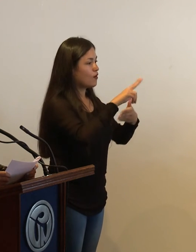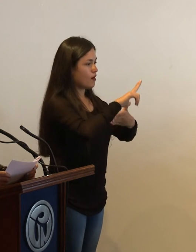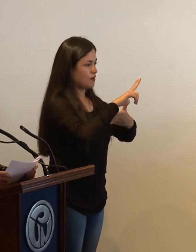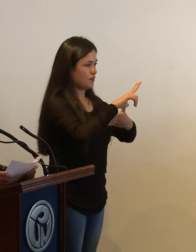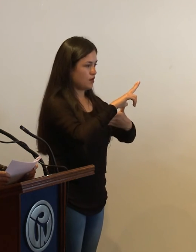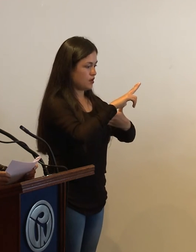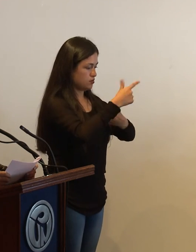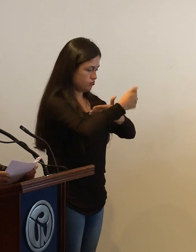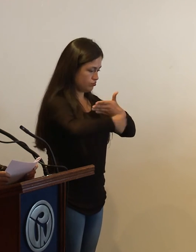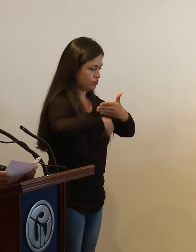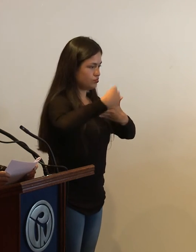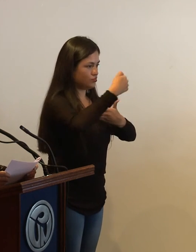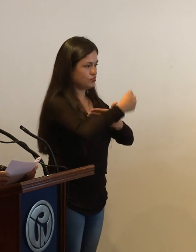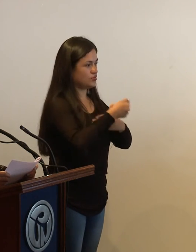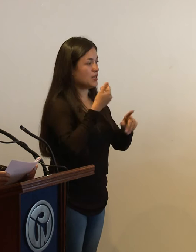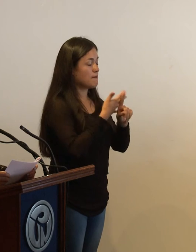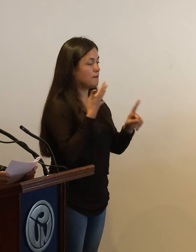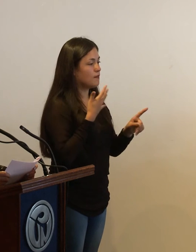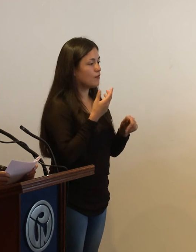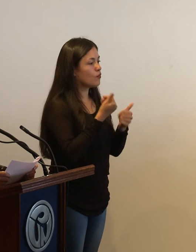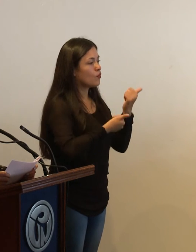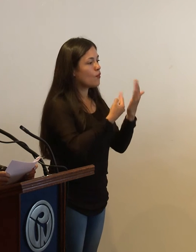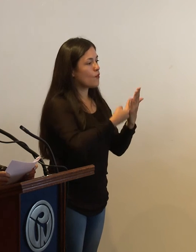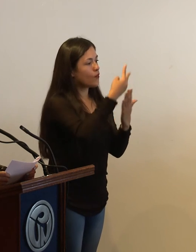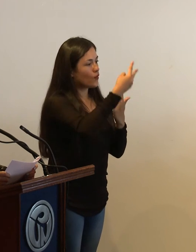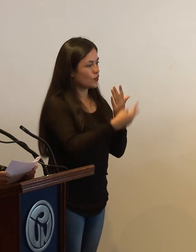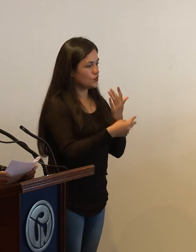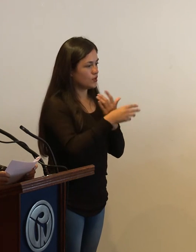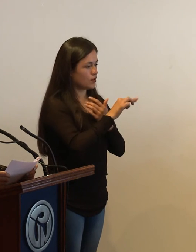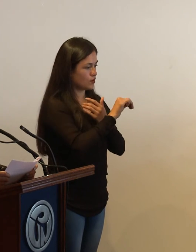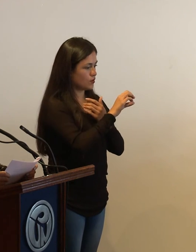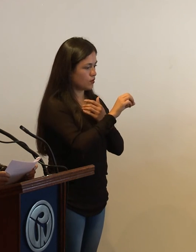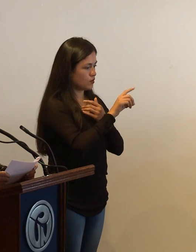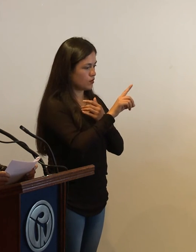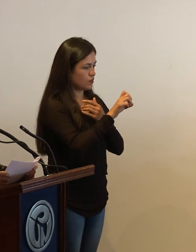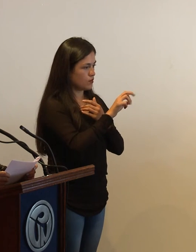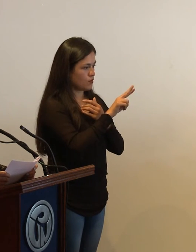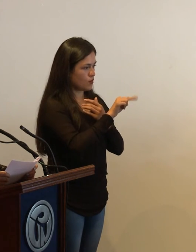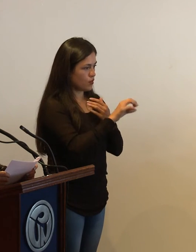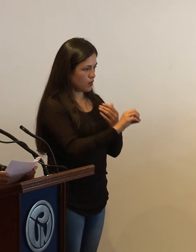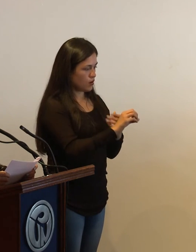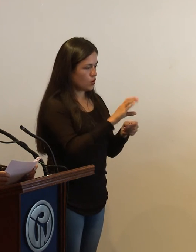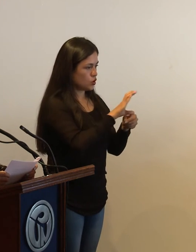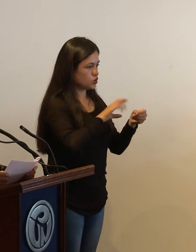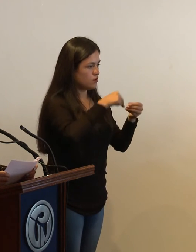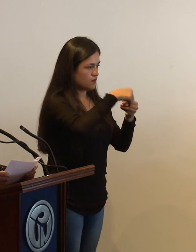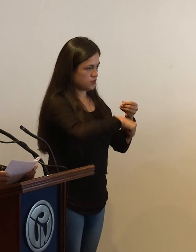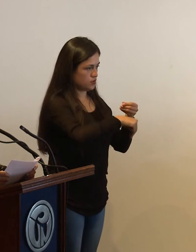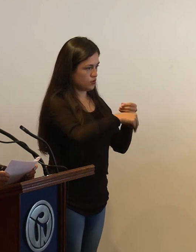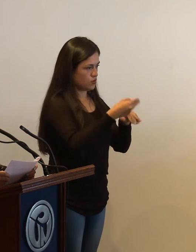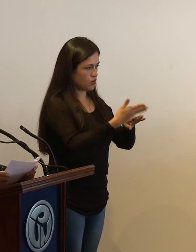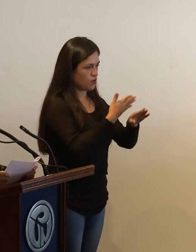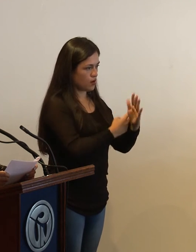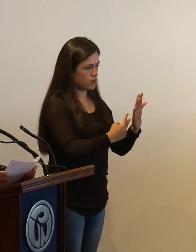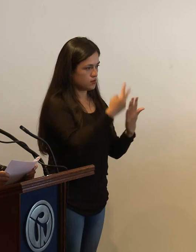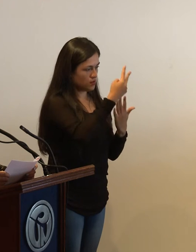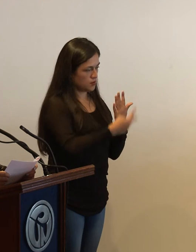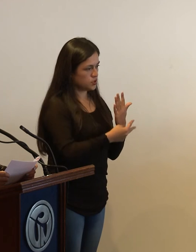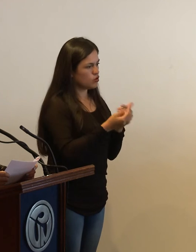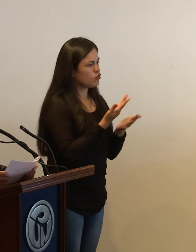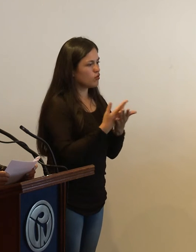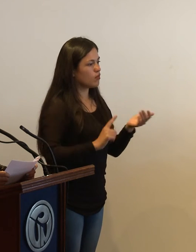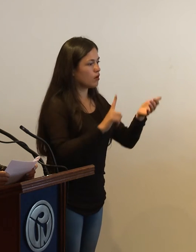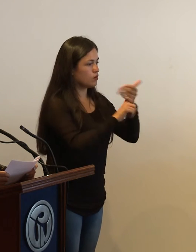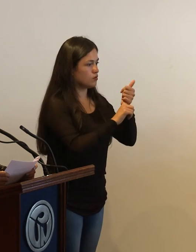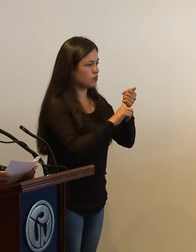América la implementación del proyecto moderno civilizatorio. El mayor alcance de dicho proyecto lo